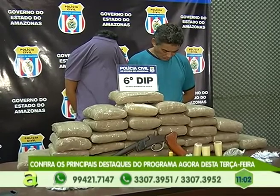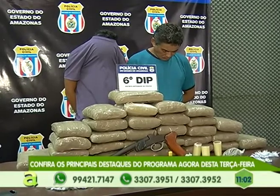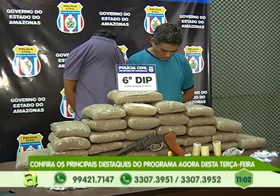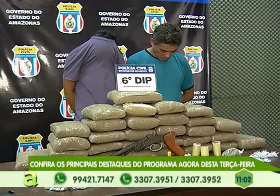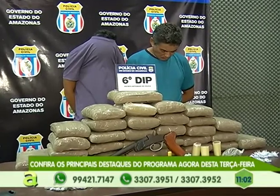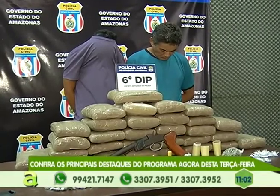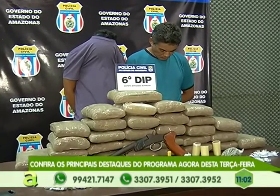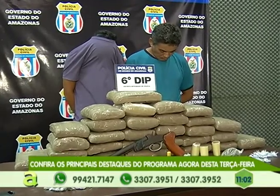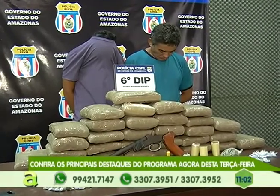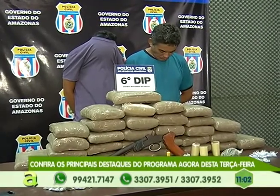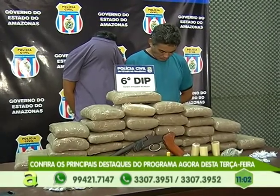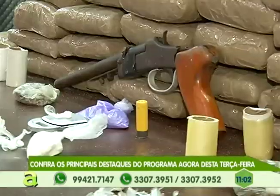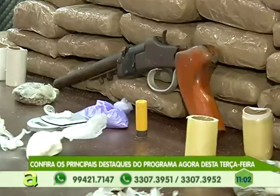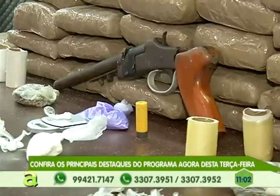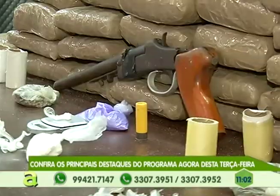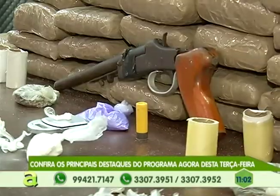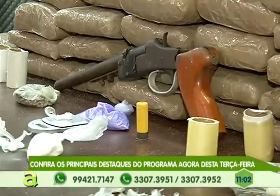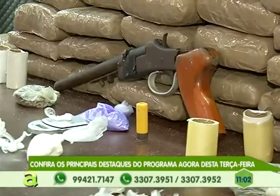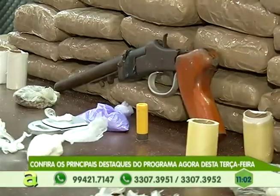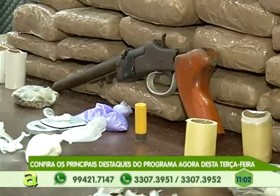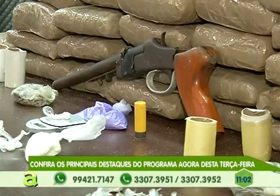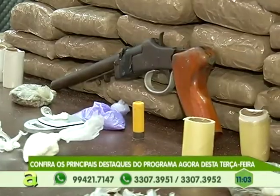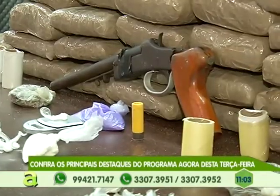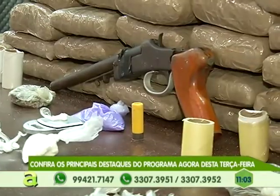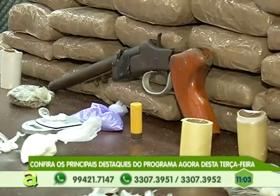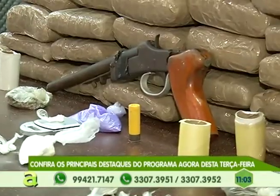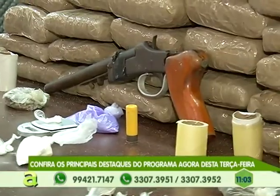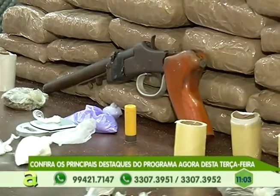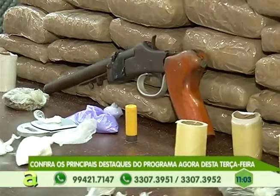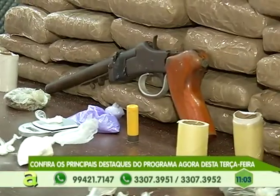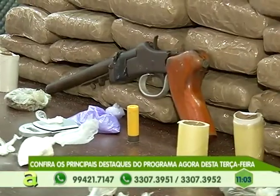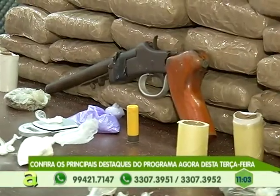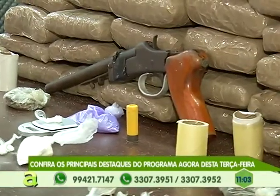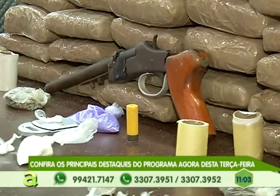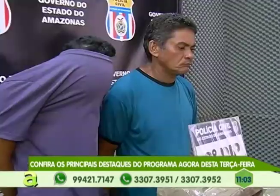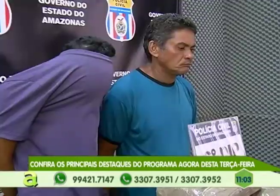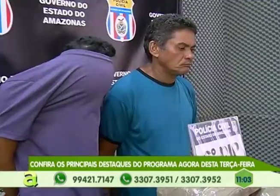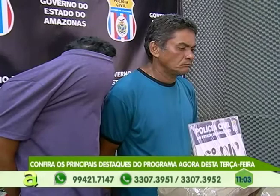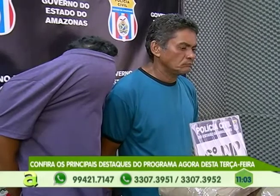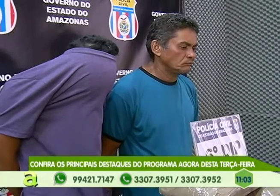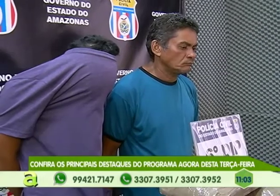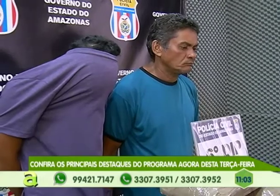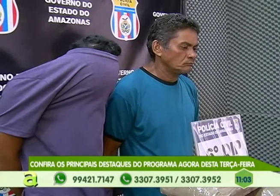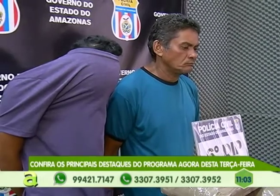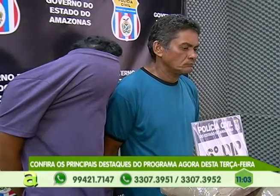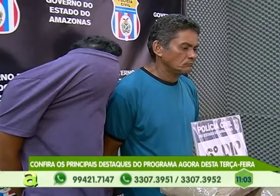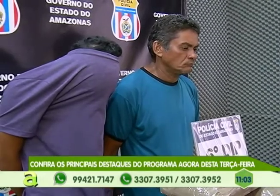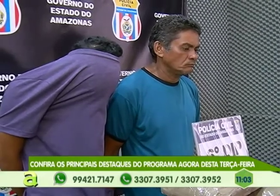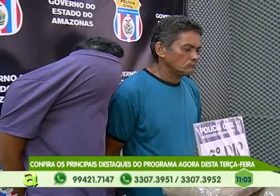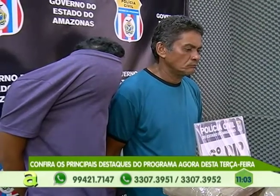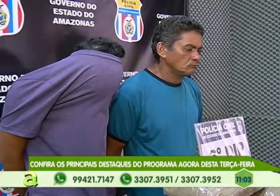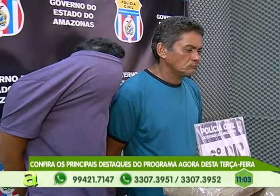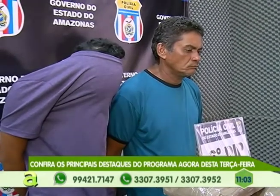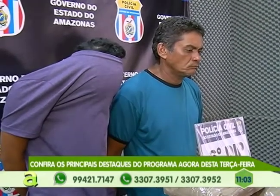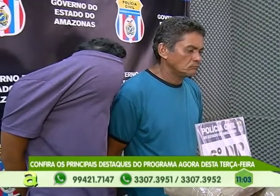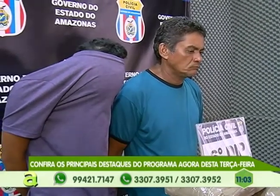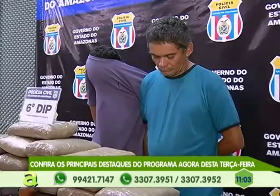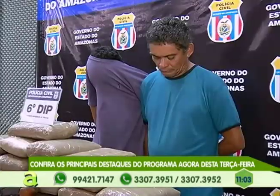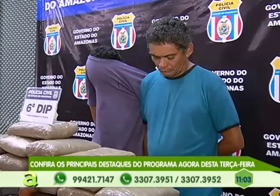drogas, tirando o tráfico de drogas de circulação, tirando essas drogas todas de circulação. Olha a importância disso que a gente traz